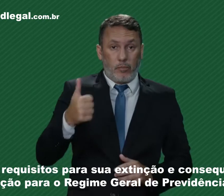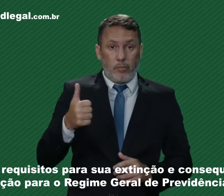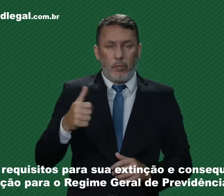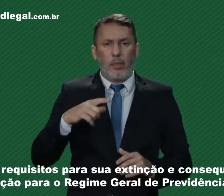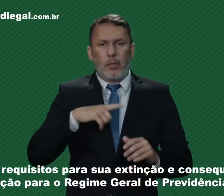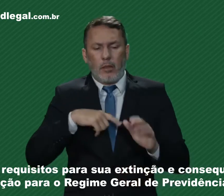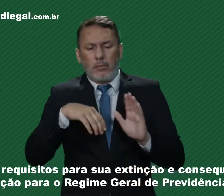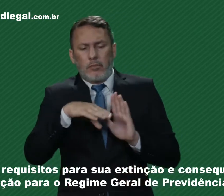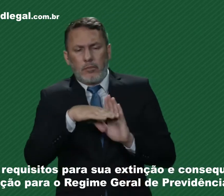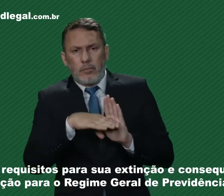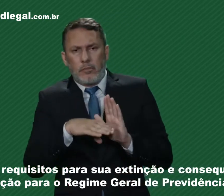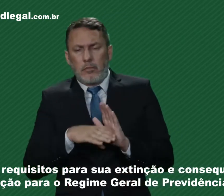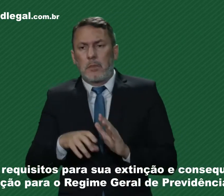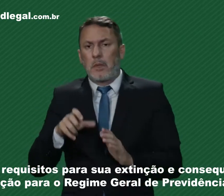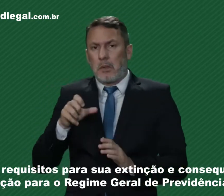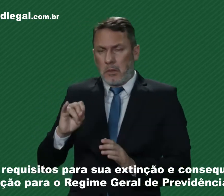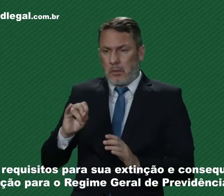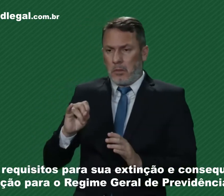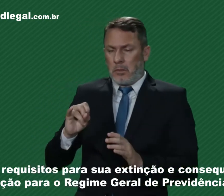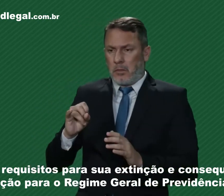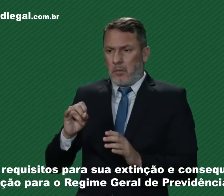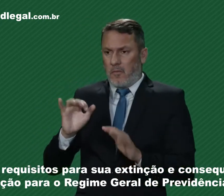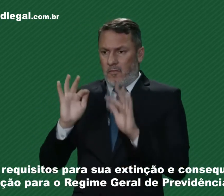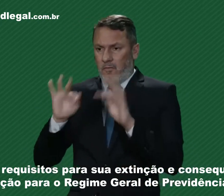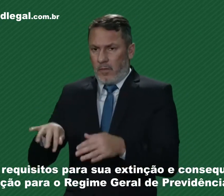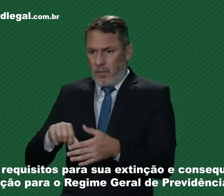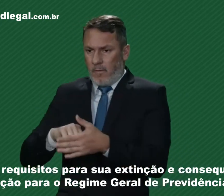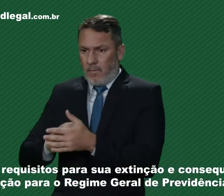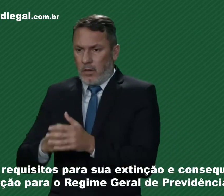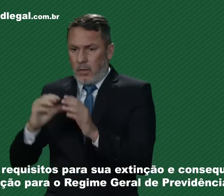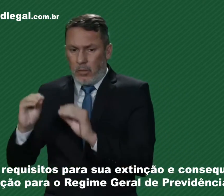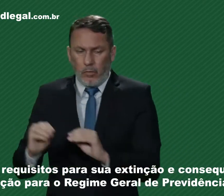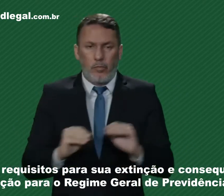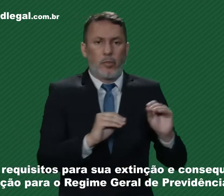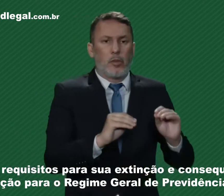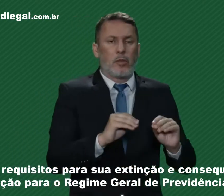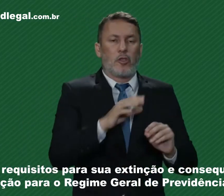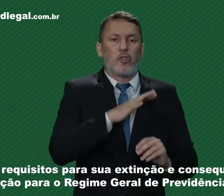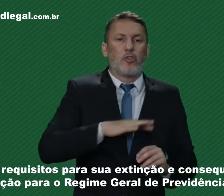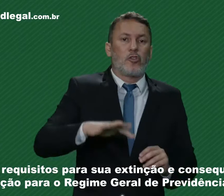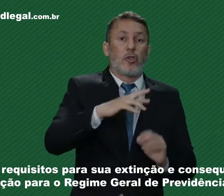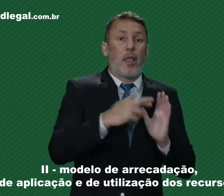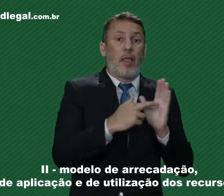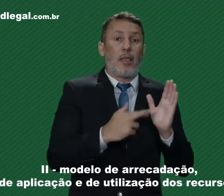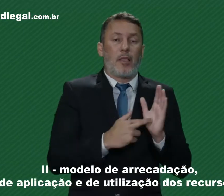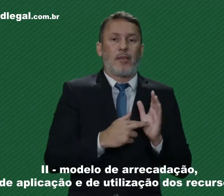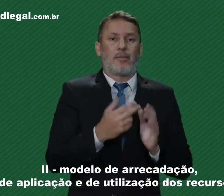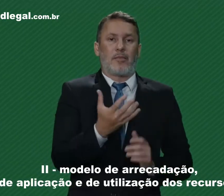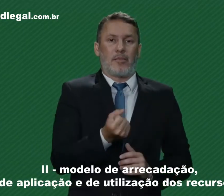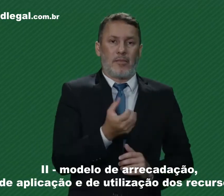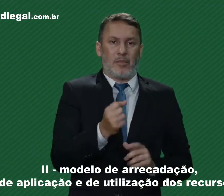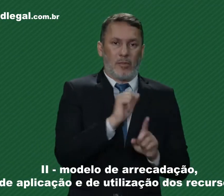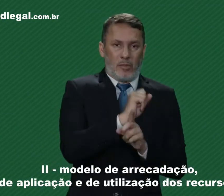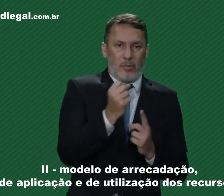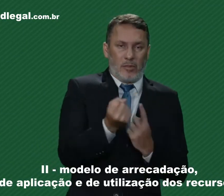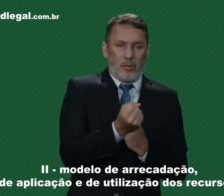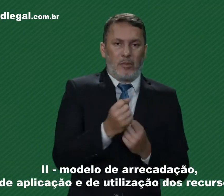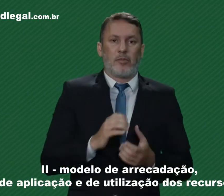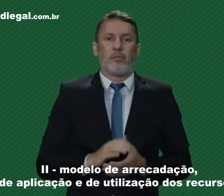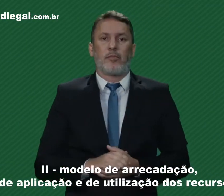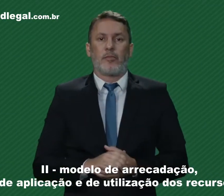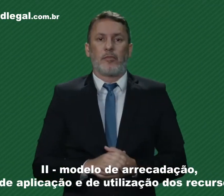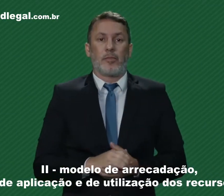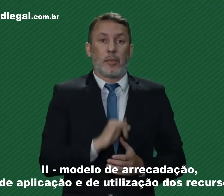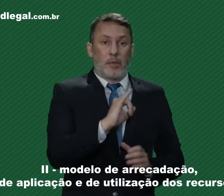Requisitos para sua extinção e consequente migração para o regime geral de previdência social. Inciso 2. Modelo